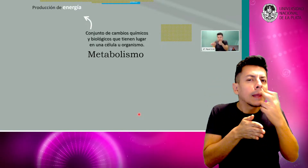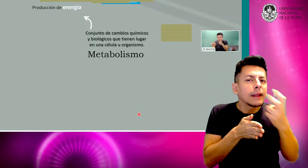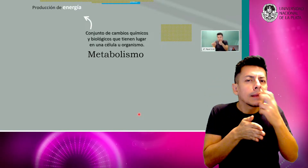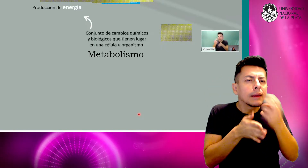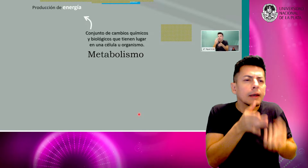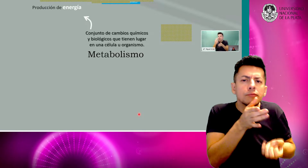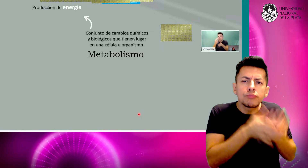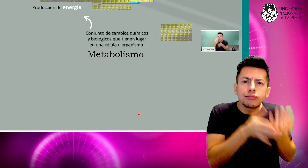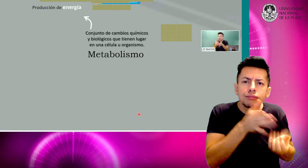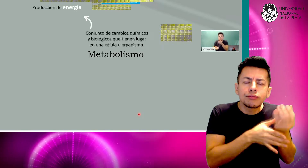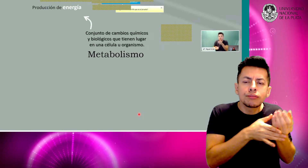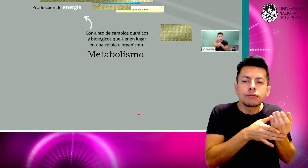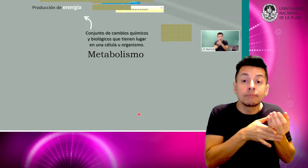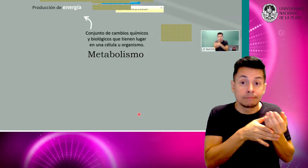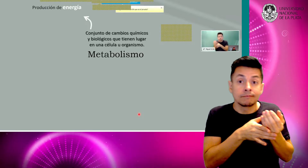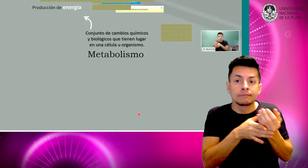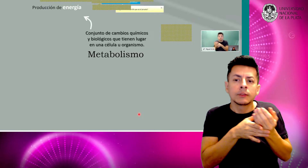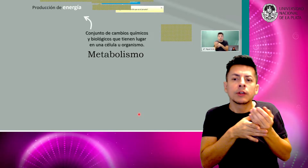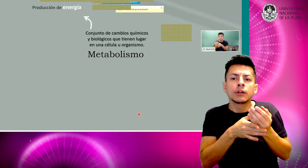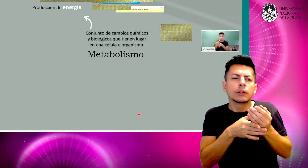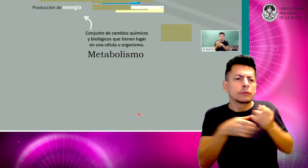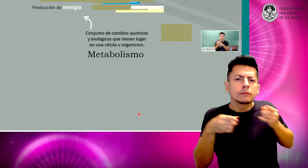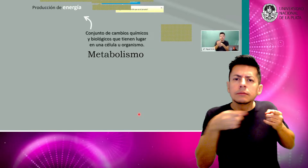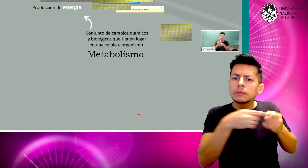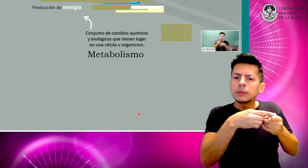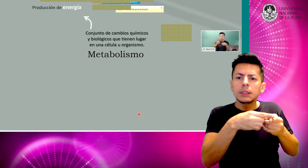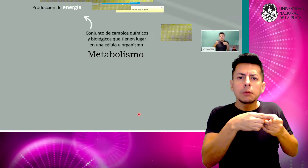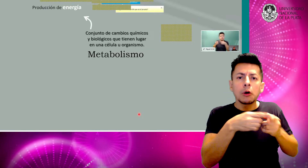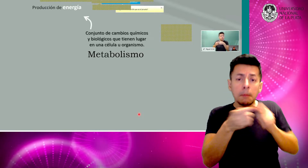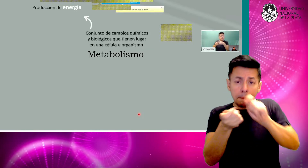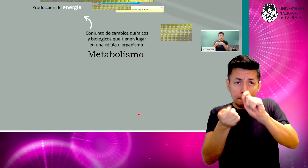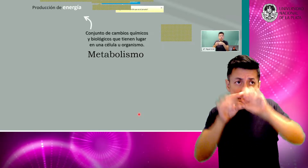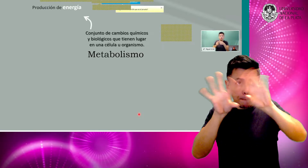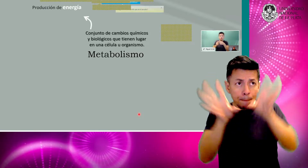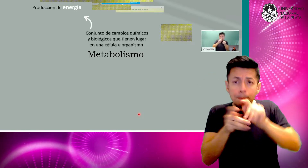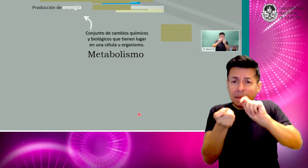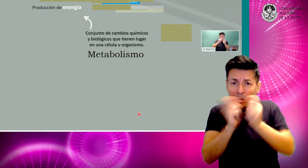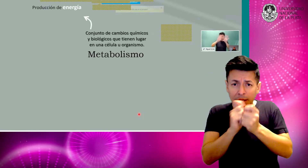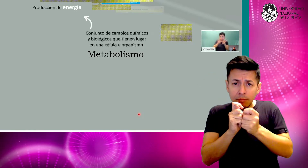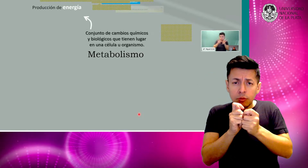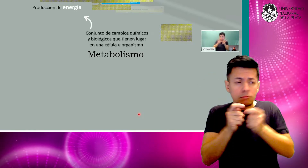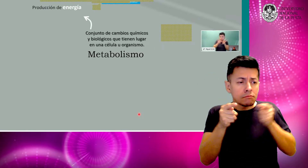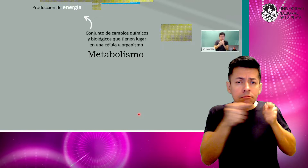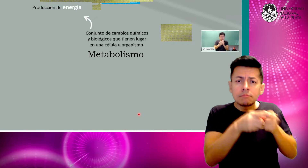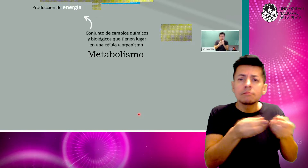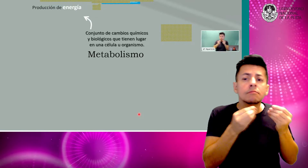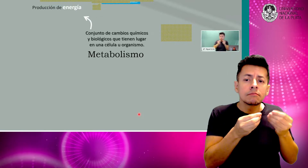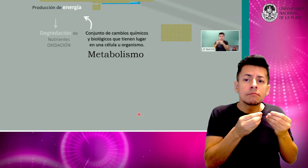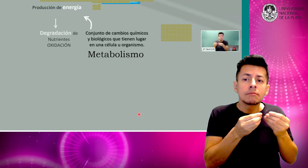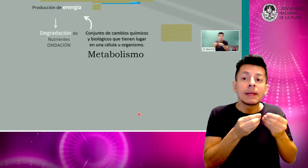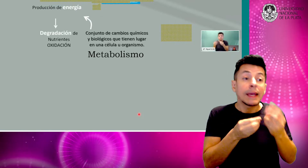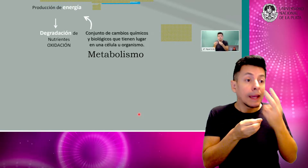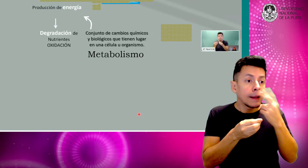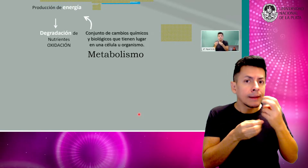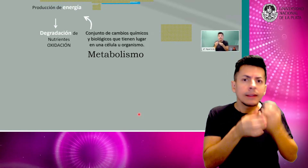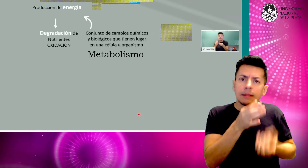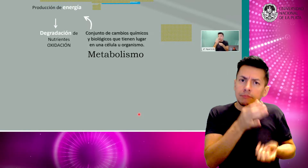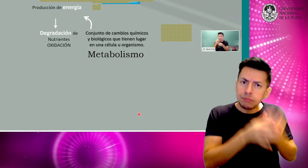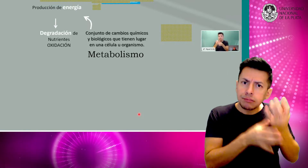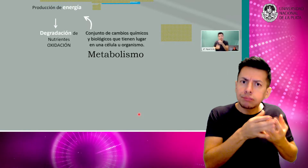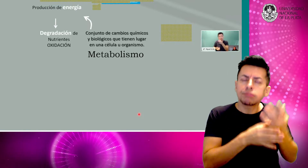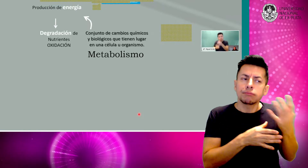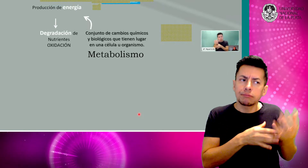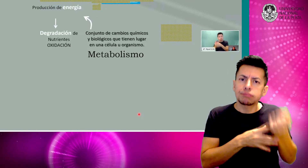una parte del metabolismo, la función de una parte del metabolismo es obtener, generar y producir energía.